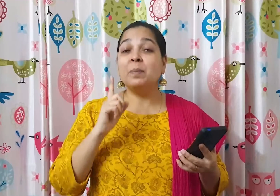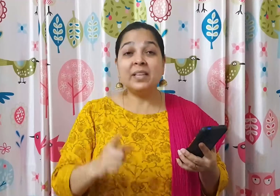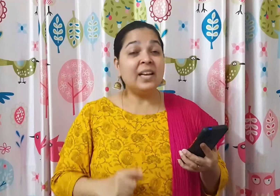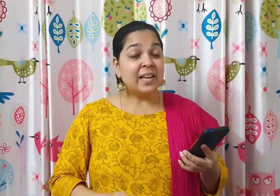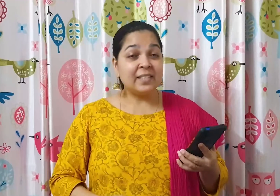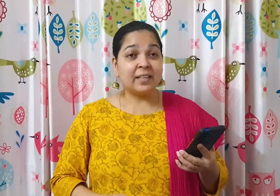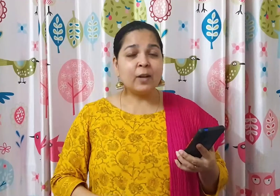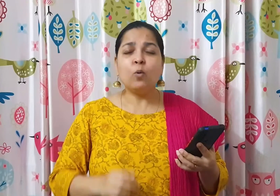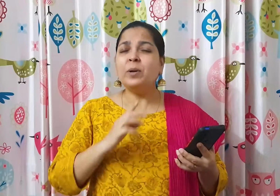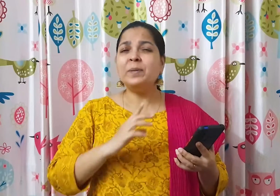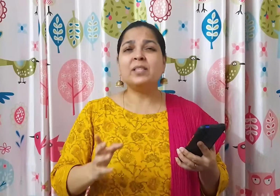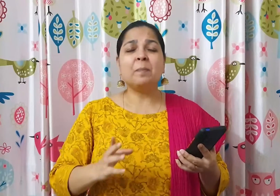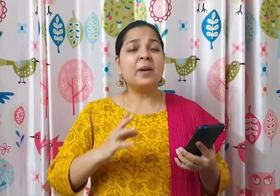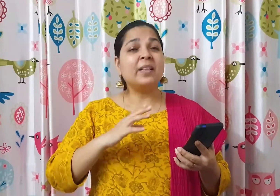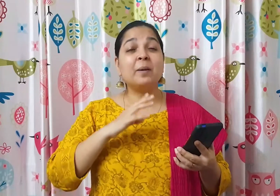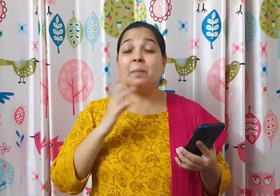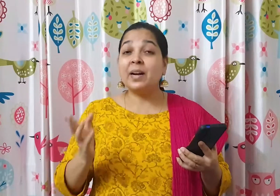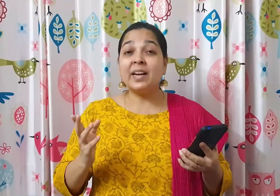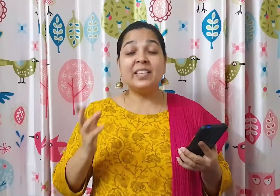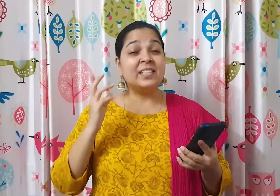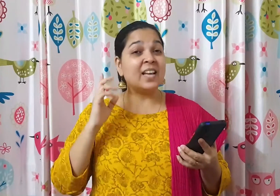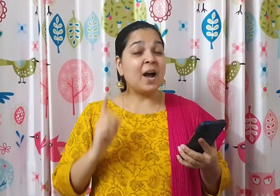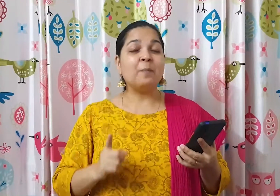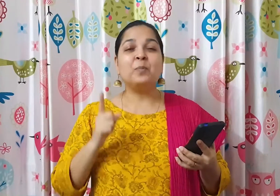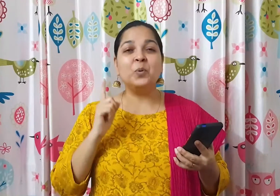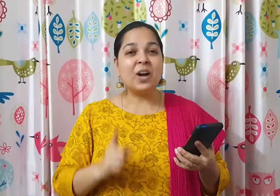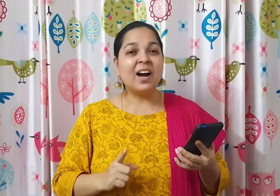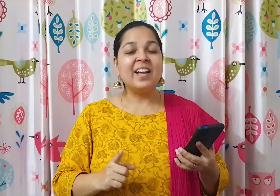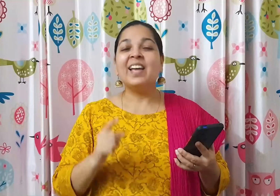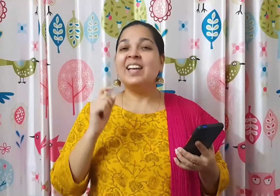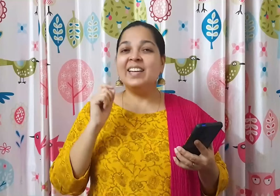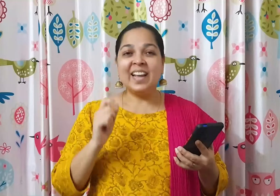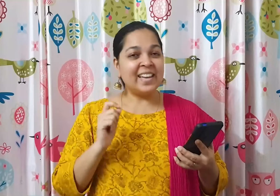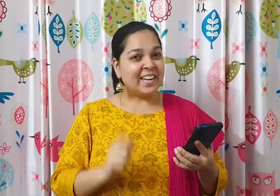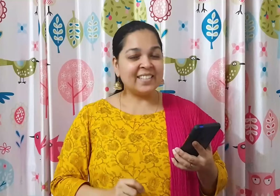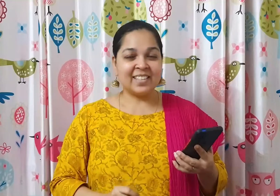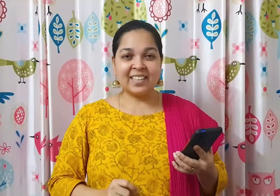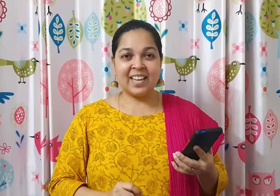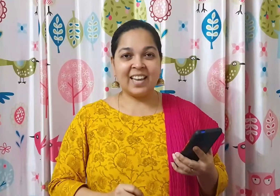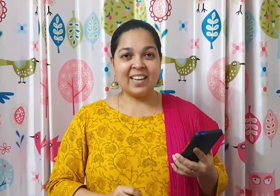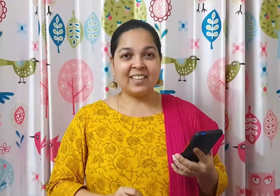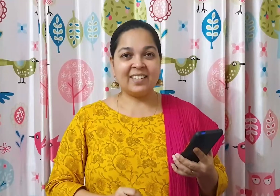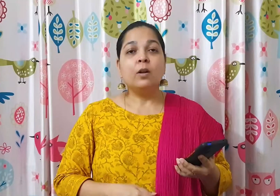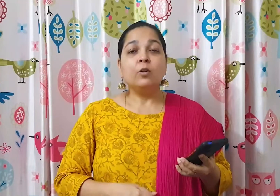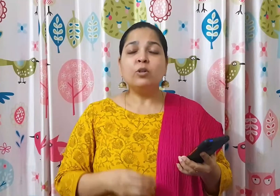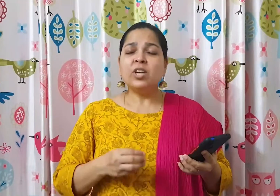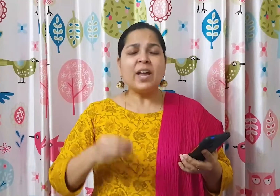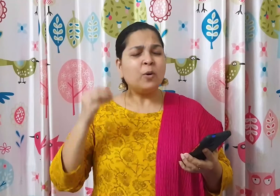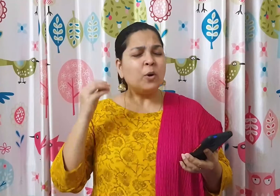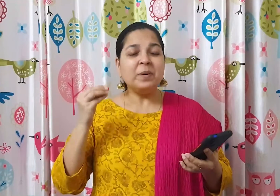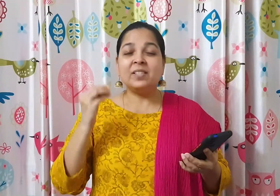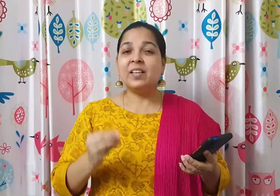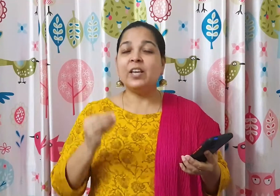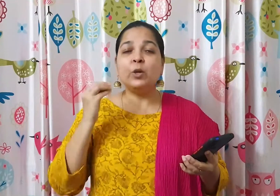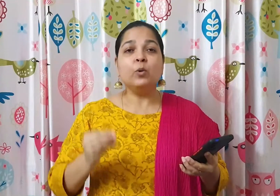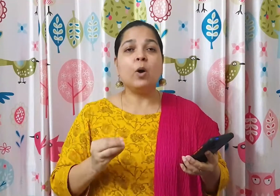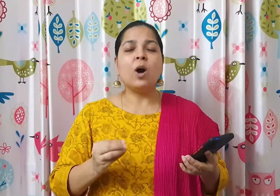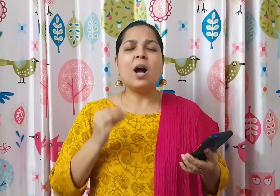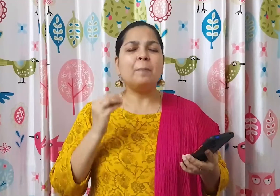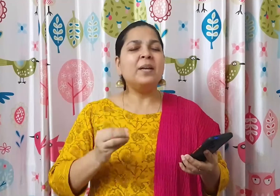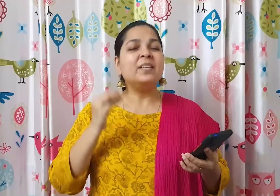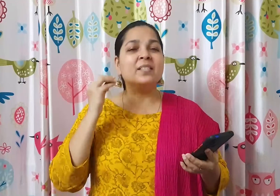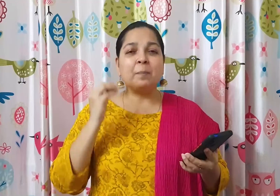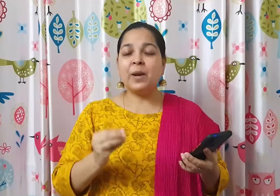সপোন, প্ৰতিটো সপোন পূৰণ হ'ব, প্ৰতিটো পৰিস্থিতি সলনি হ'ব। সেয়ে আপোনাৰ সপোন